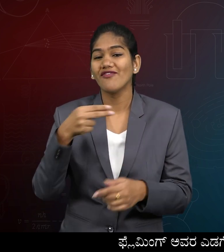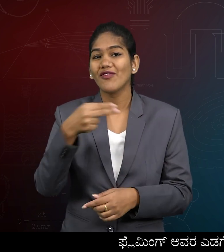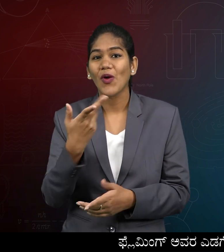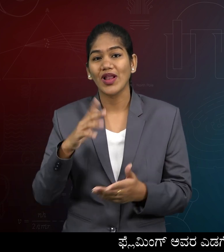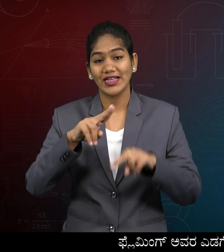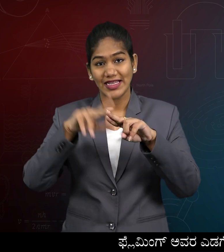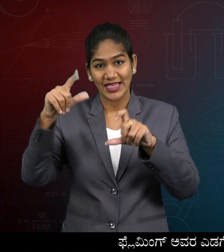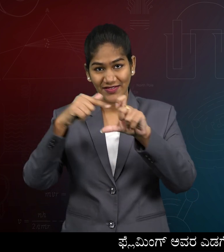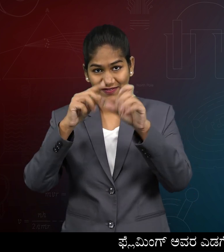ಕರೆಯಲಾಗುತ್ತದೆ.